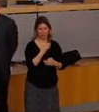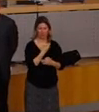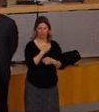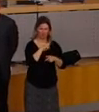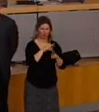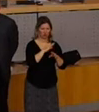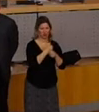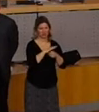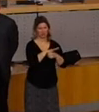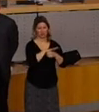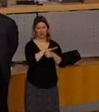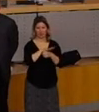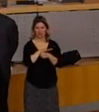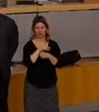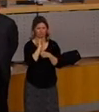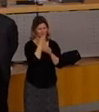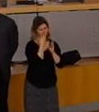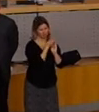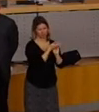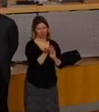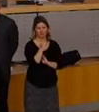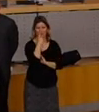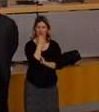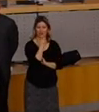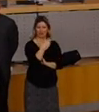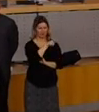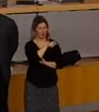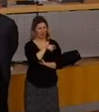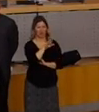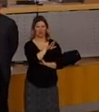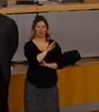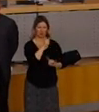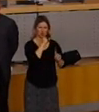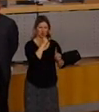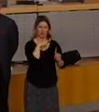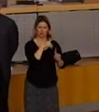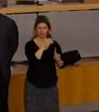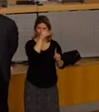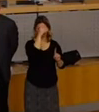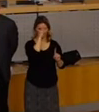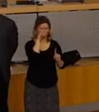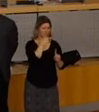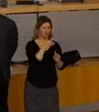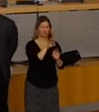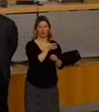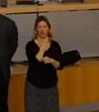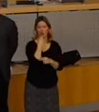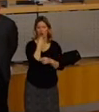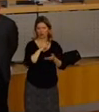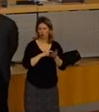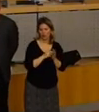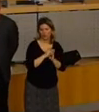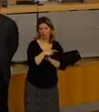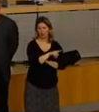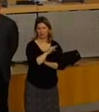war ein querschnitt von menschen die dort jugendlichen die dort sich im bereich der elektrotechnik gelernt